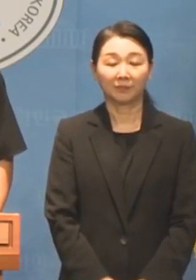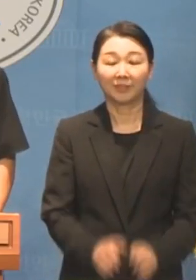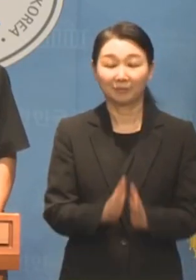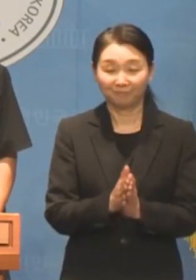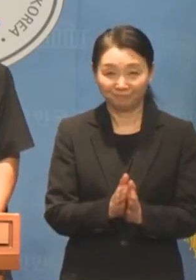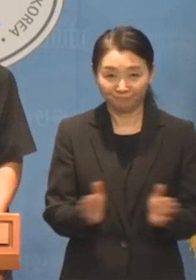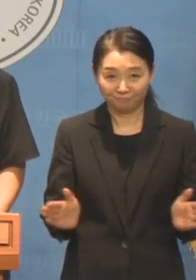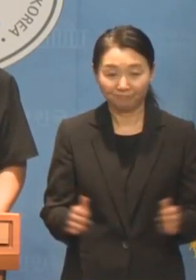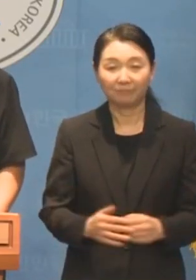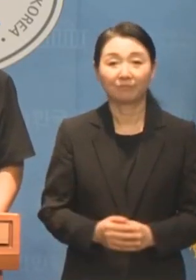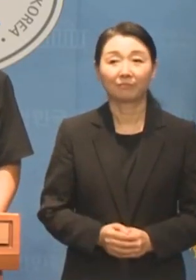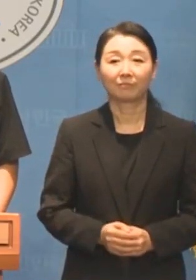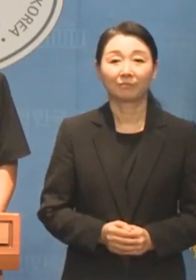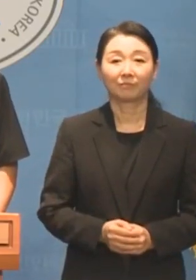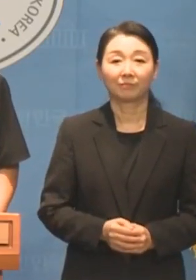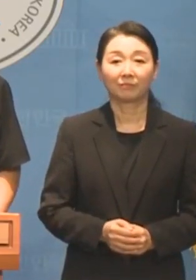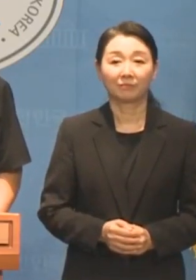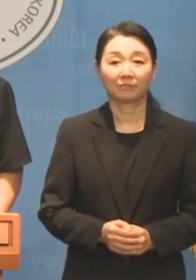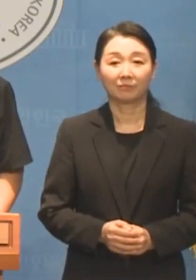시작하겠습니다.